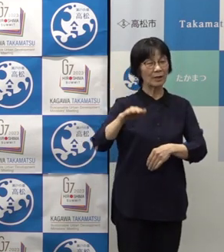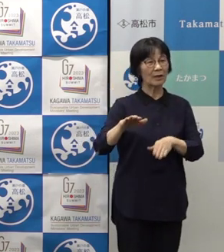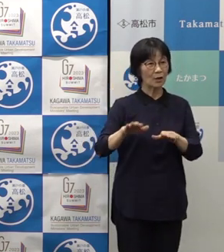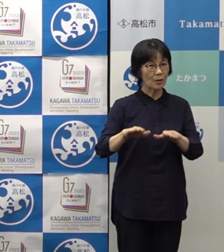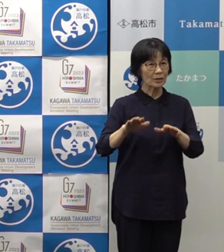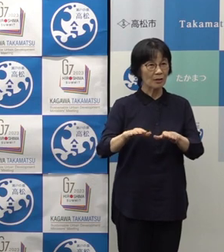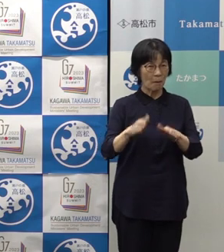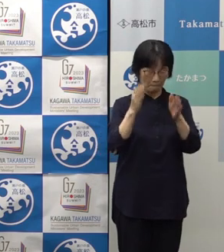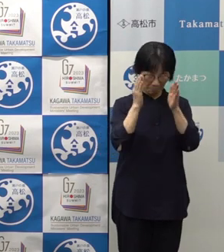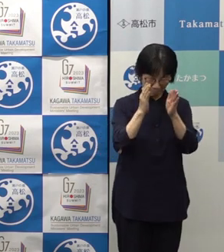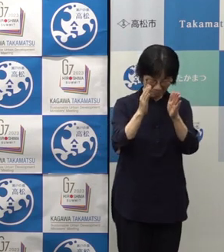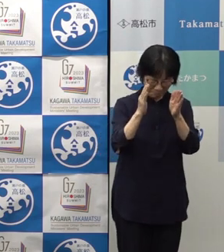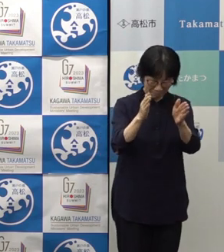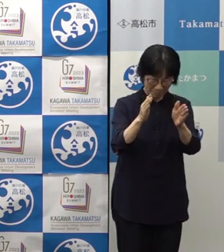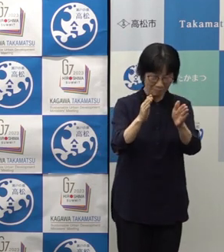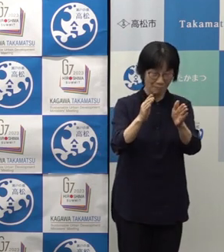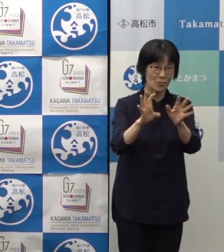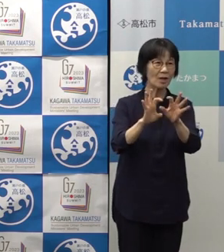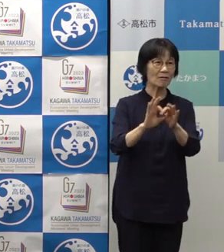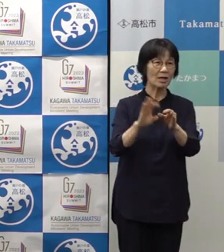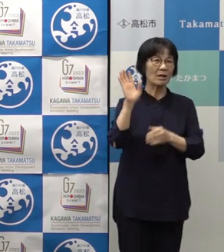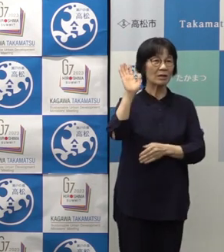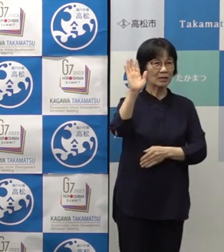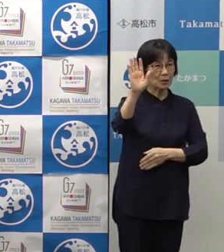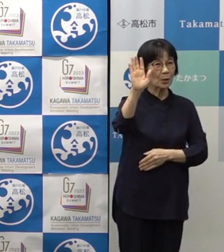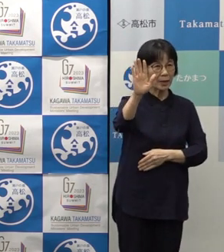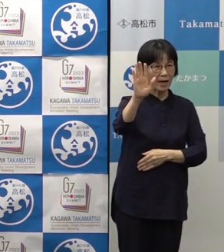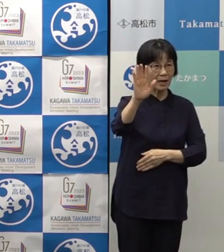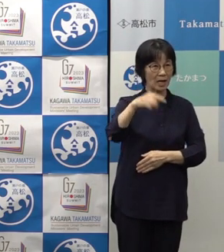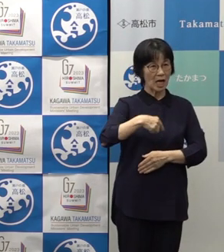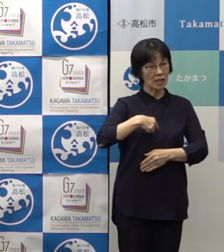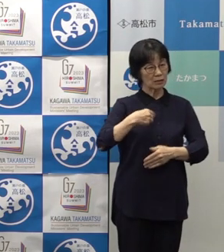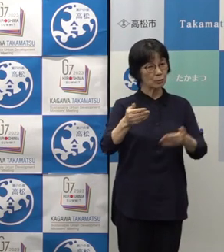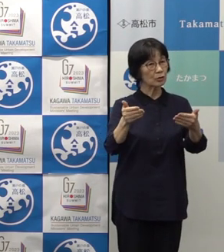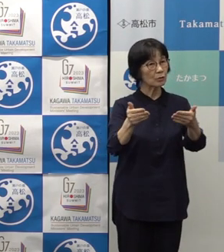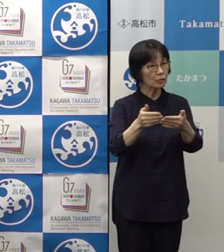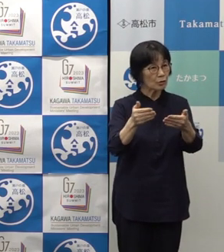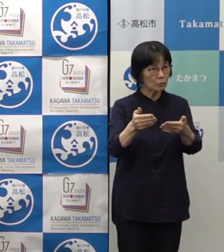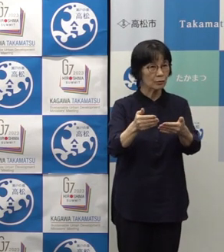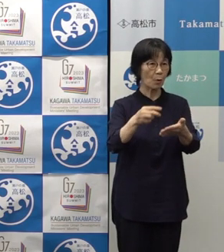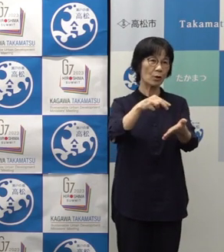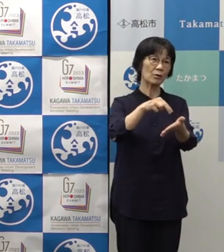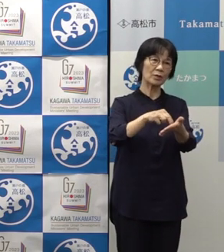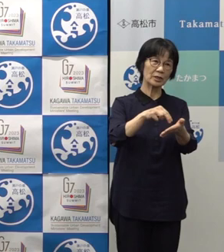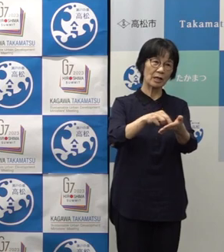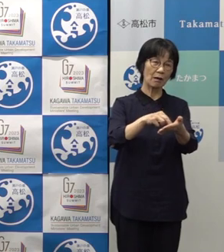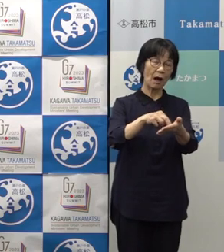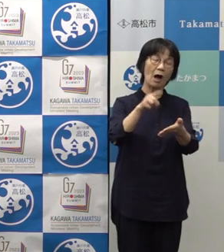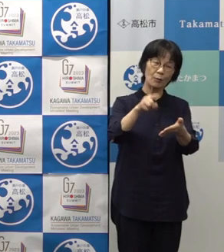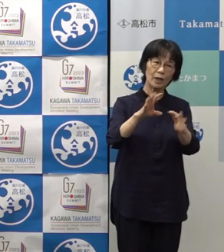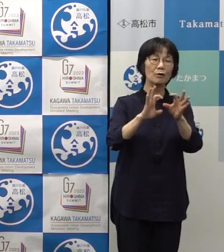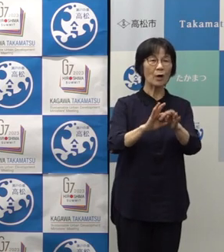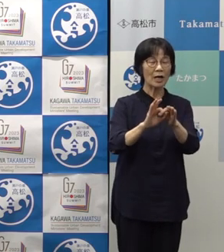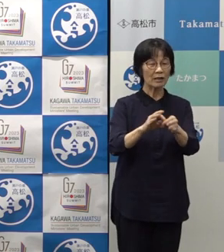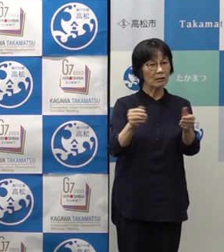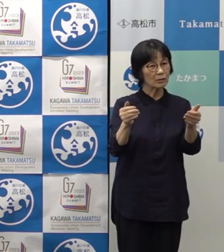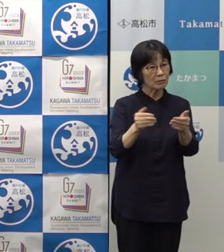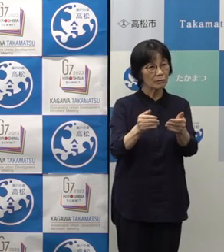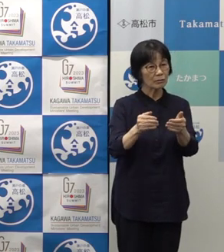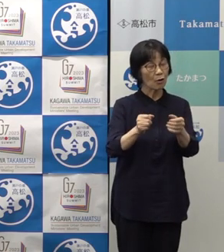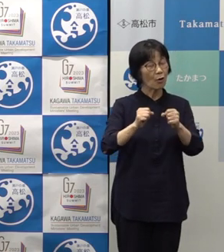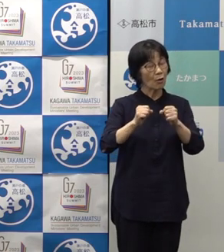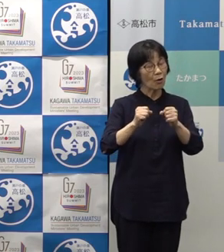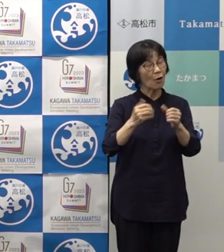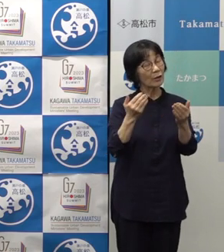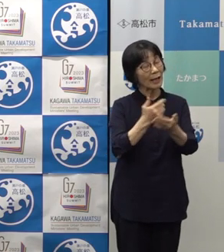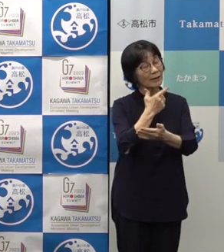一生懸命やることによって、まあ、将来の自分の職業としてこういうものに関連したものをやってみたいというふうに思うことも